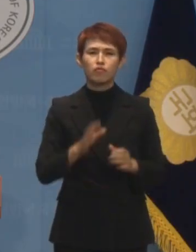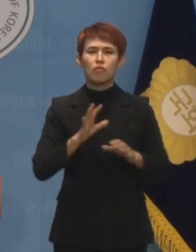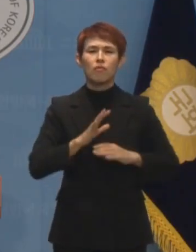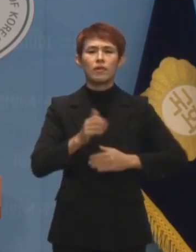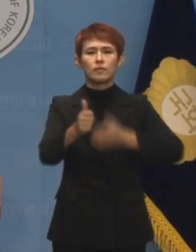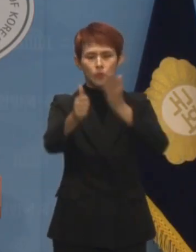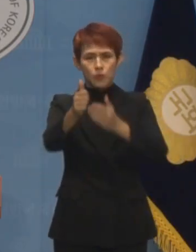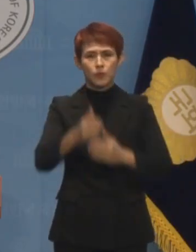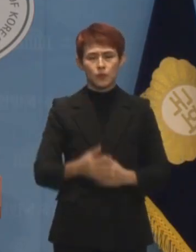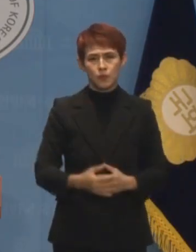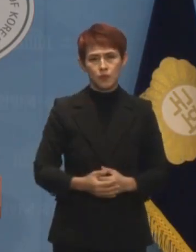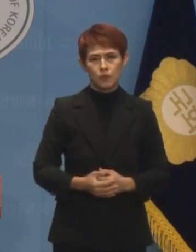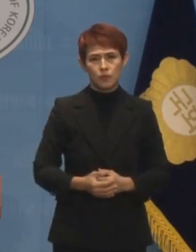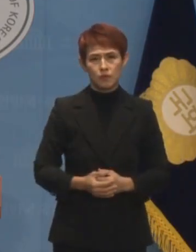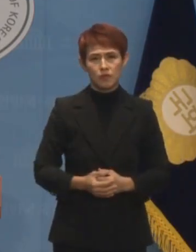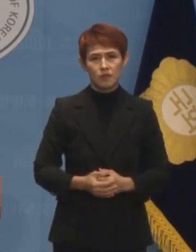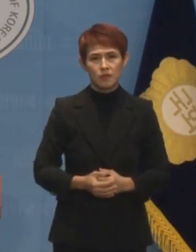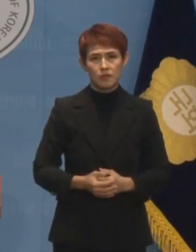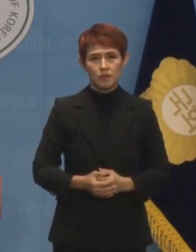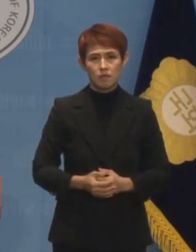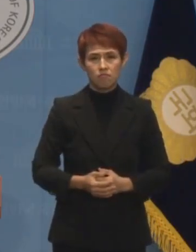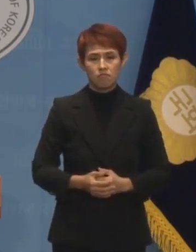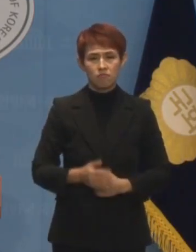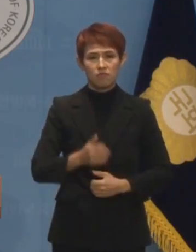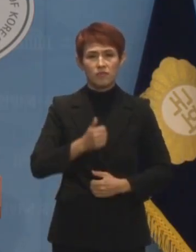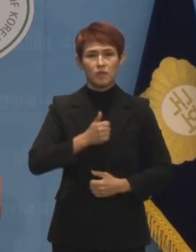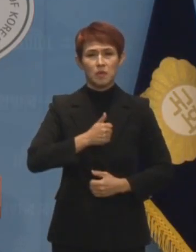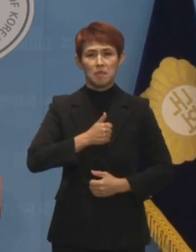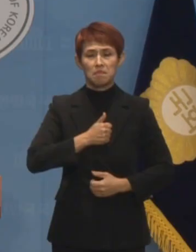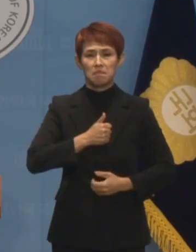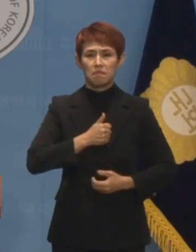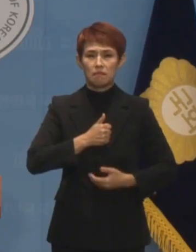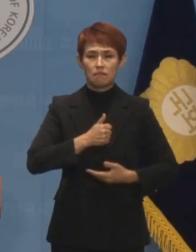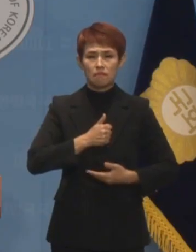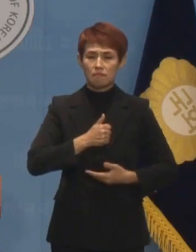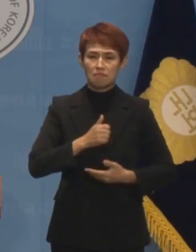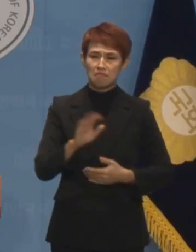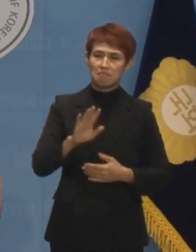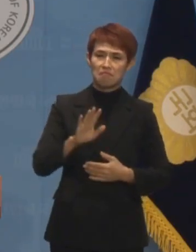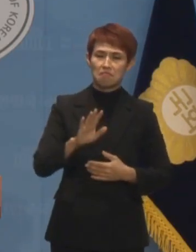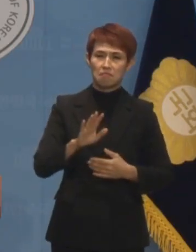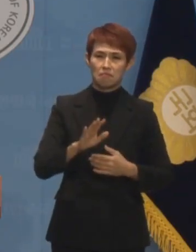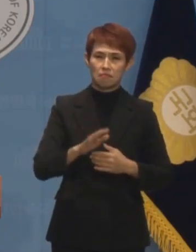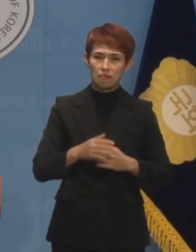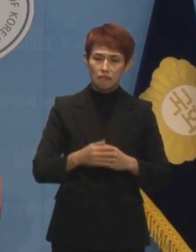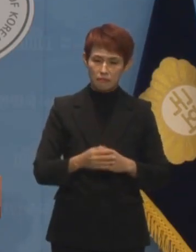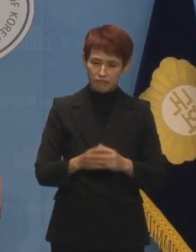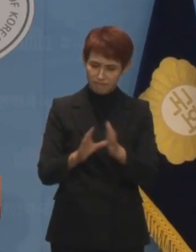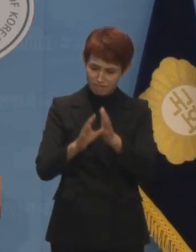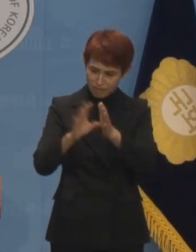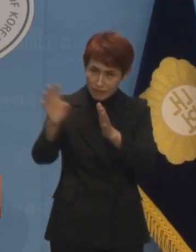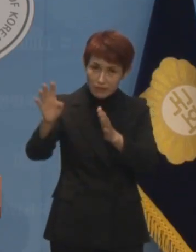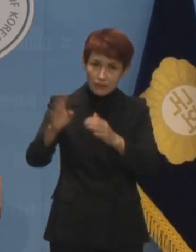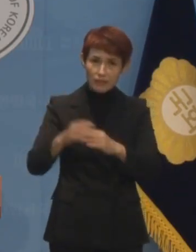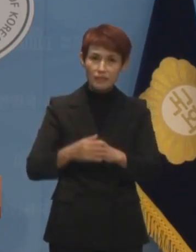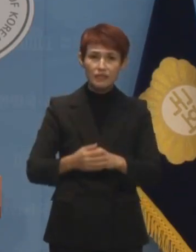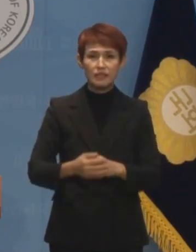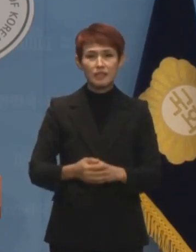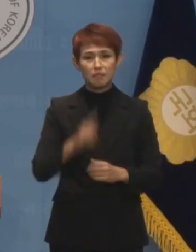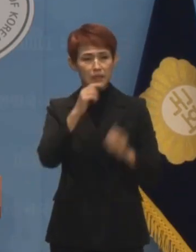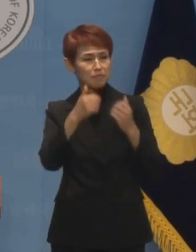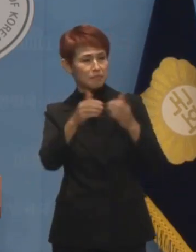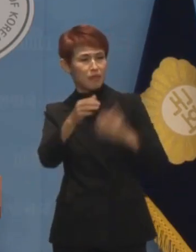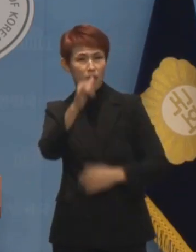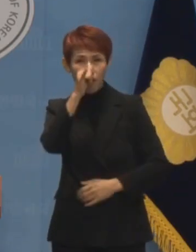두려워하십시오. 자존감을 훼손해 가며 몰상식, 몰염치, 저급함의